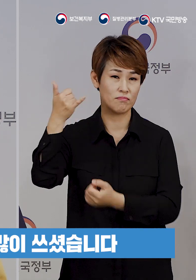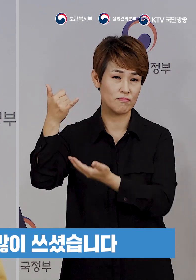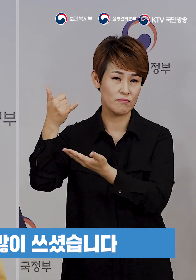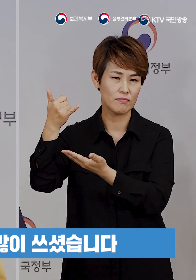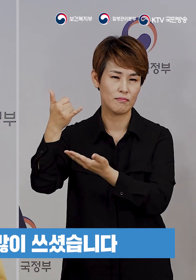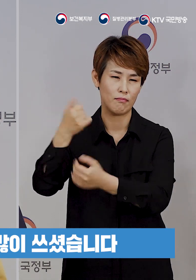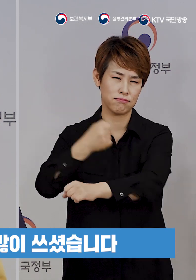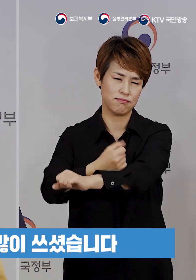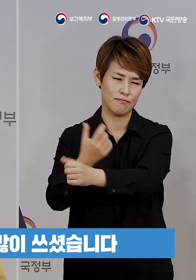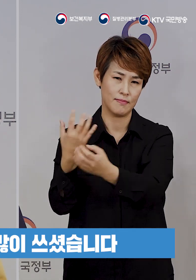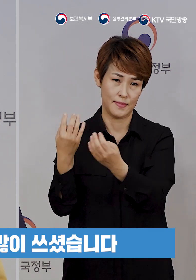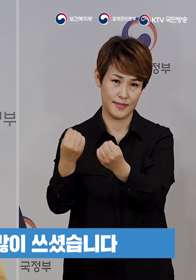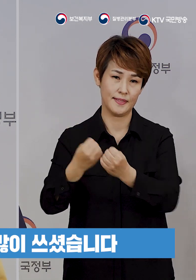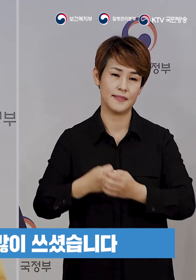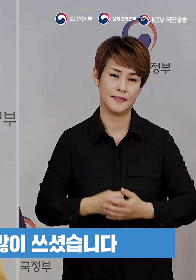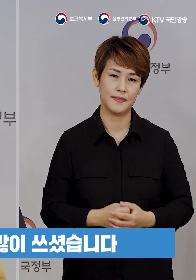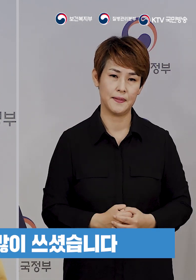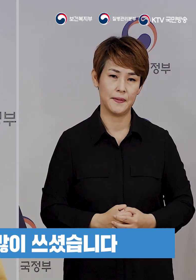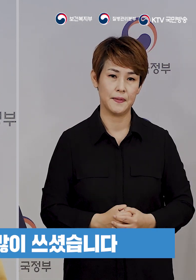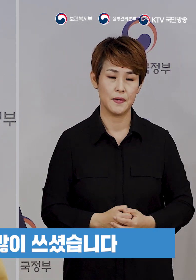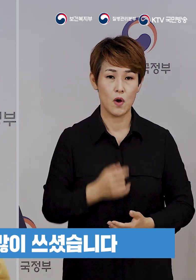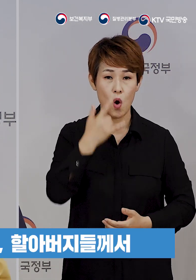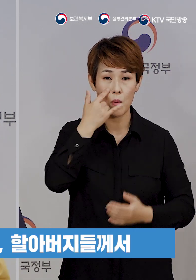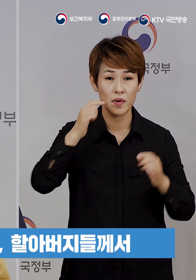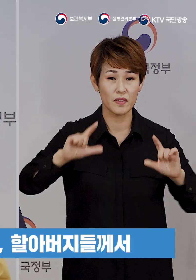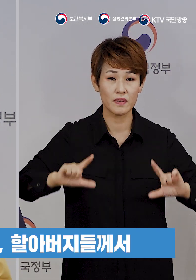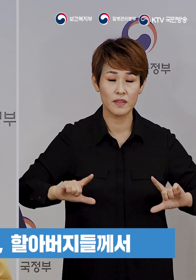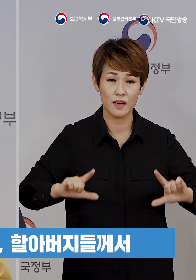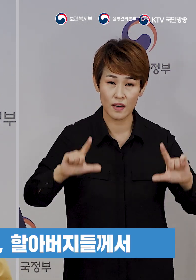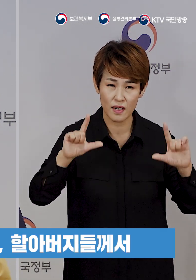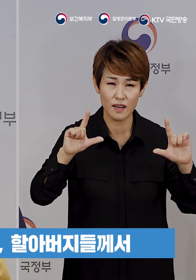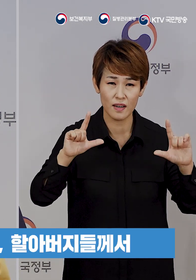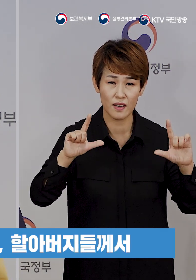상황이었고 부모님들도 애를 많이 쓰셨습니다. 또